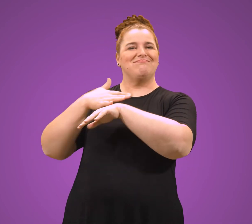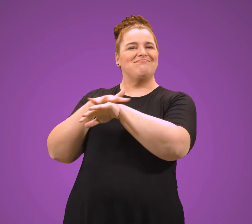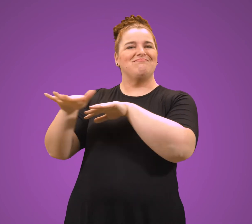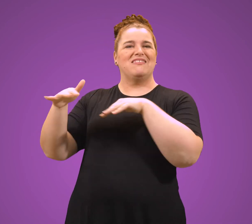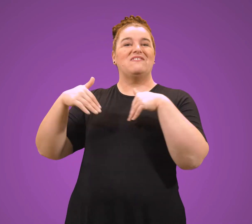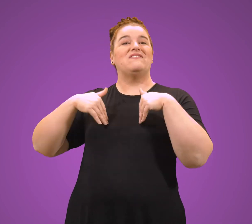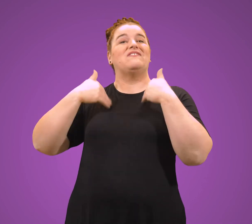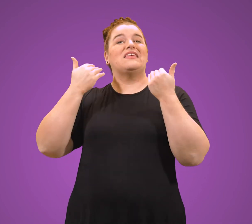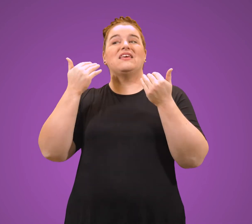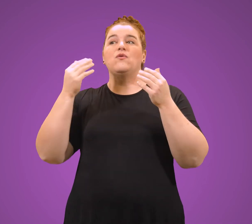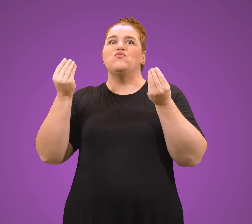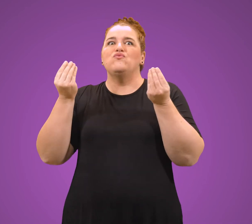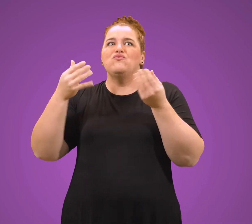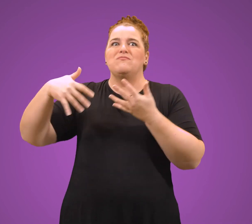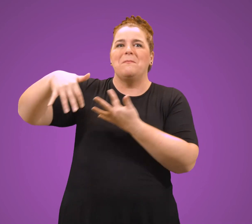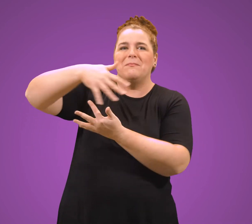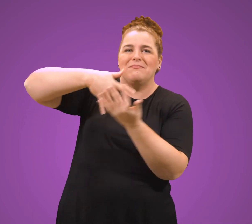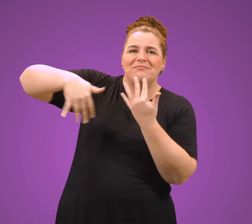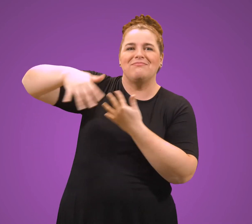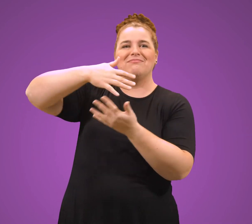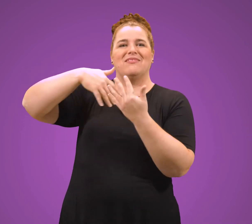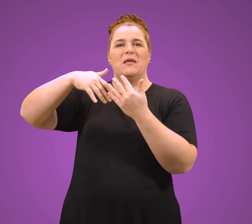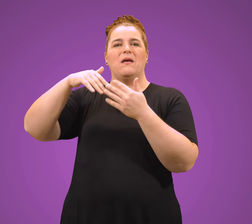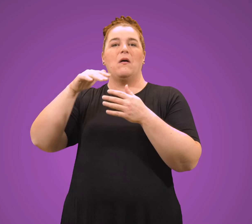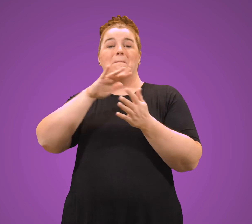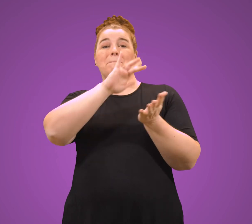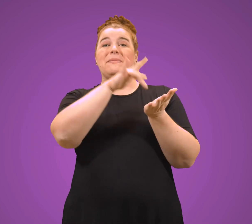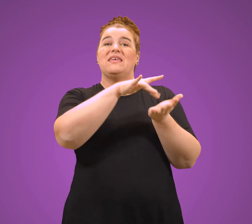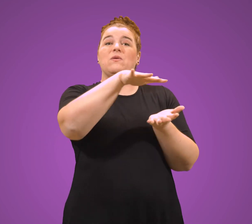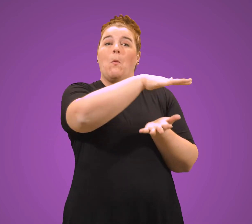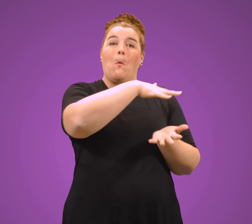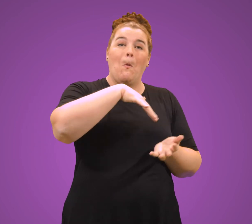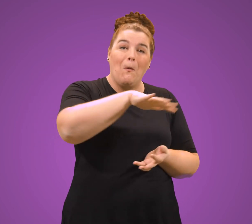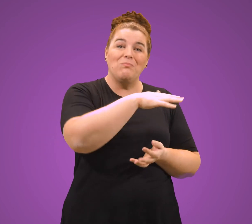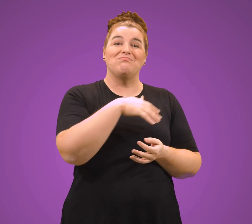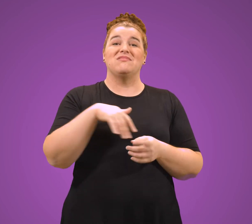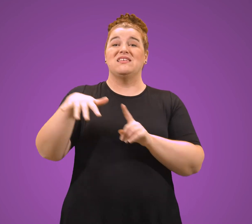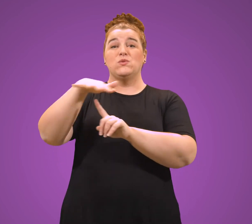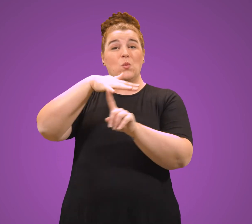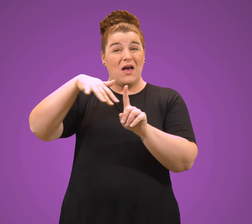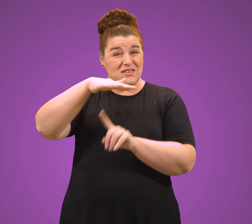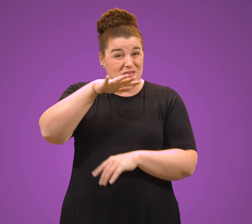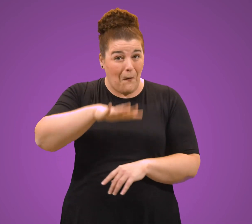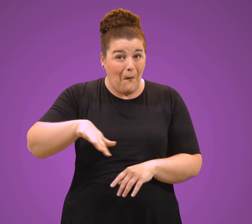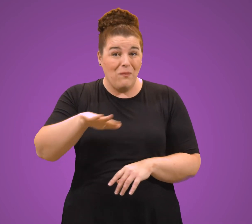situation dans laquelle vous vous trouvez et chaque personne avec qui vous interagissez peuvent avoir une incidence sur votre bien-être.